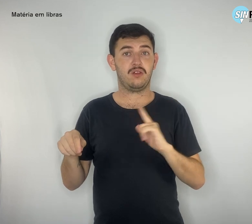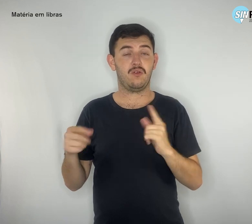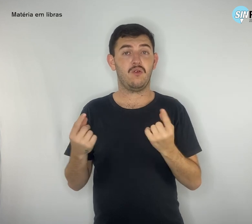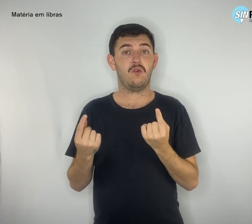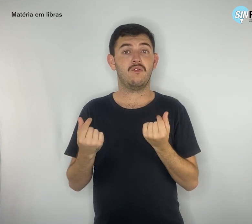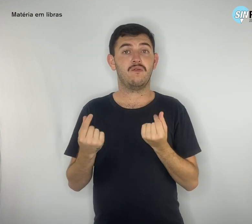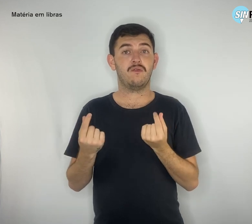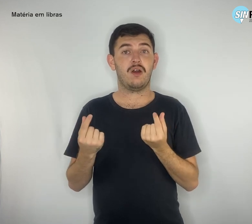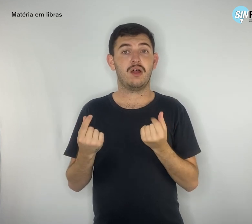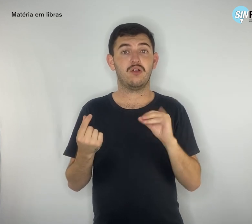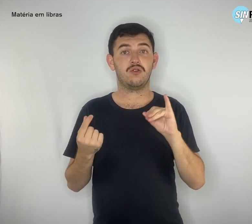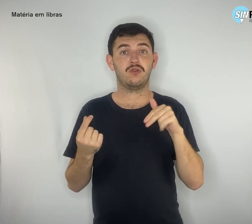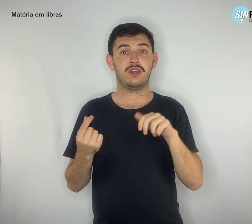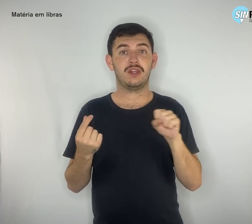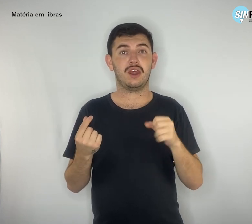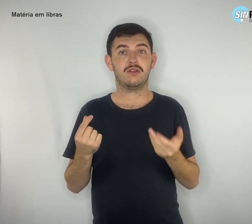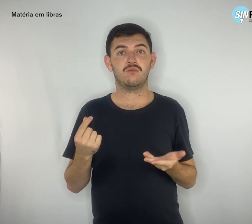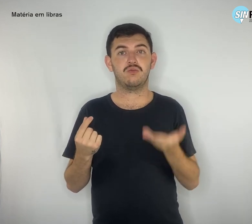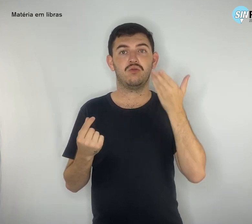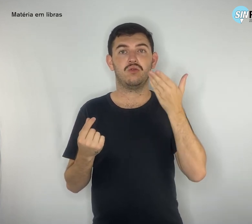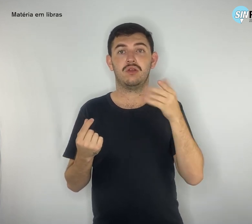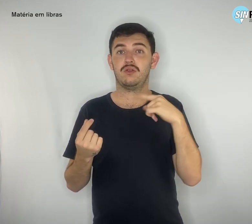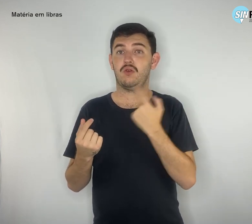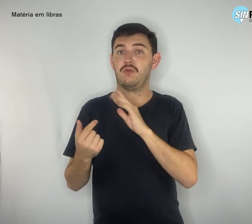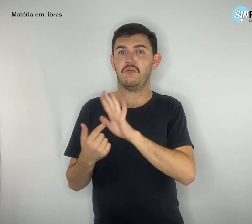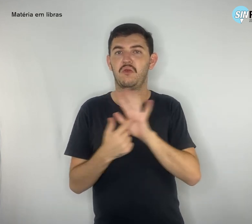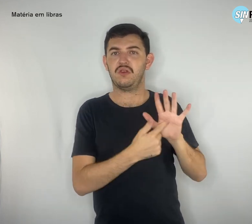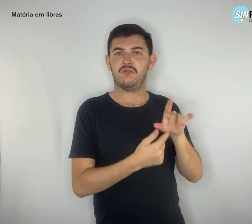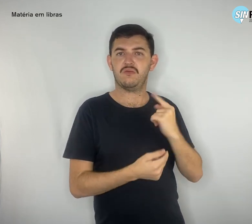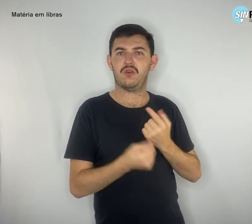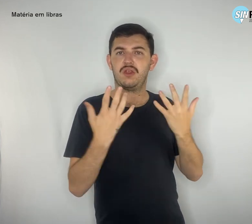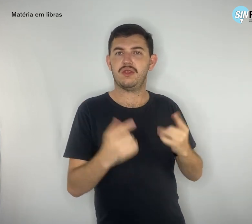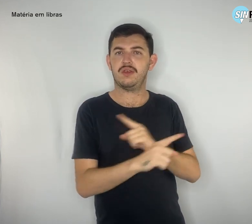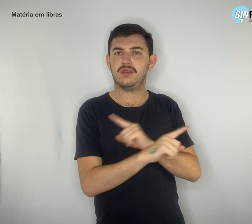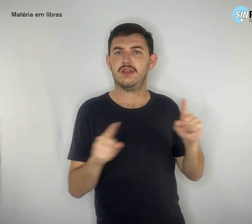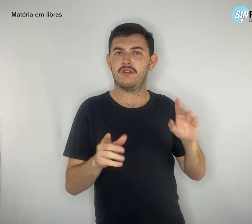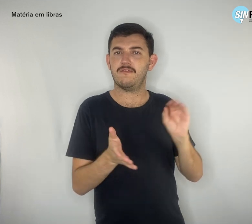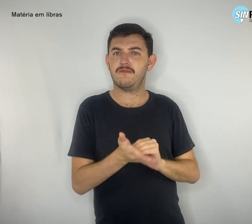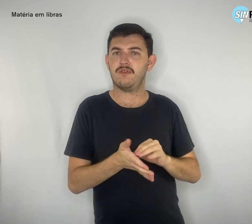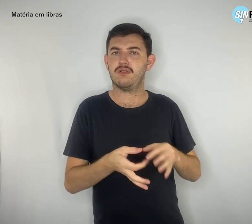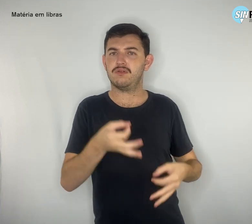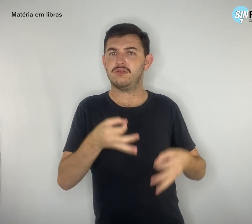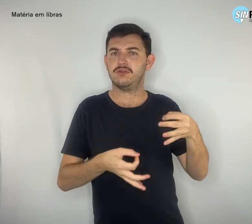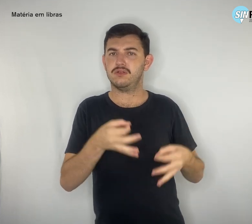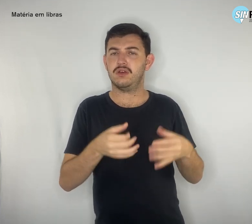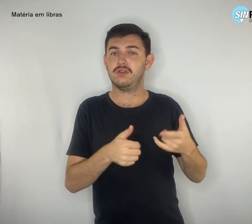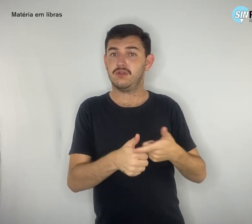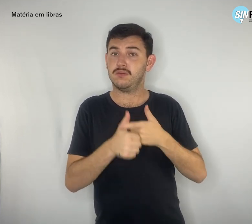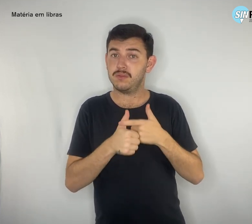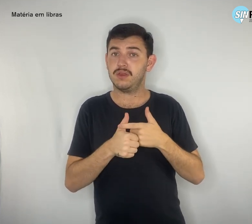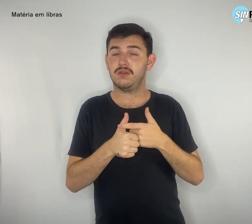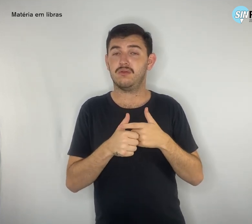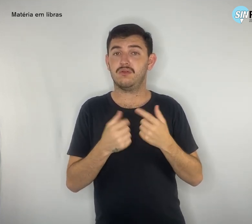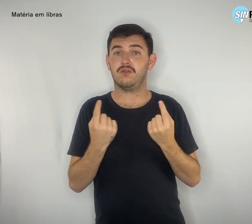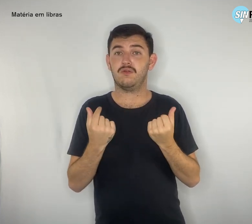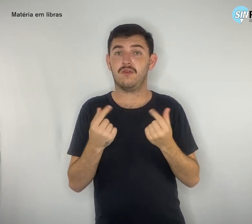não vamos nos curvar a injustiças a suspensão do reajuste do GDF